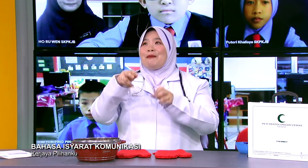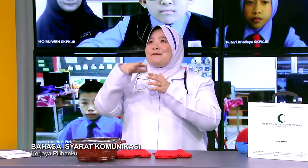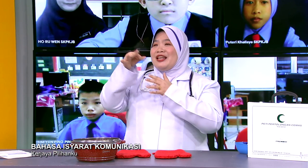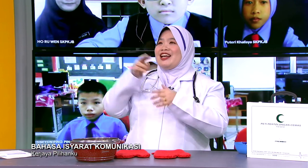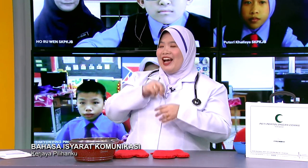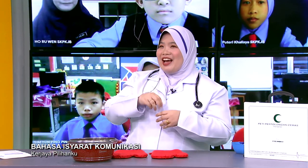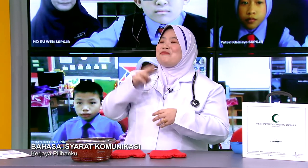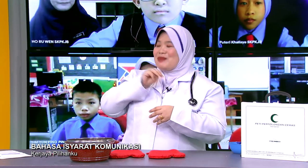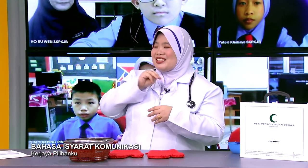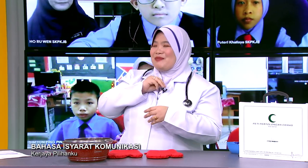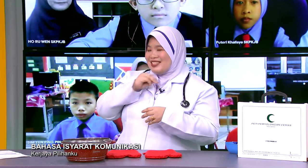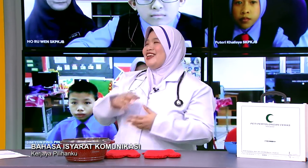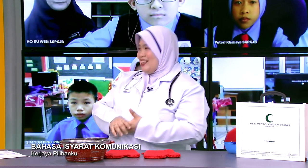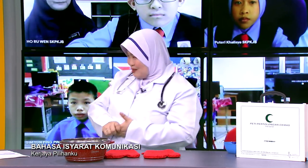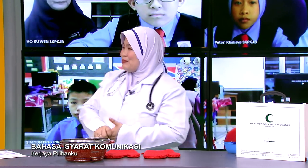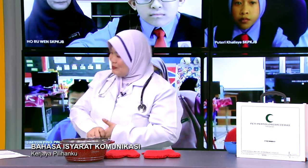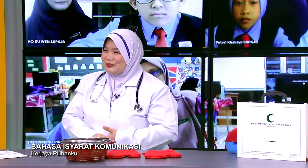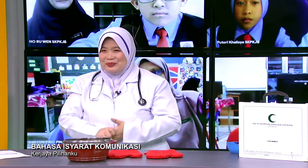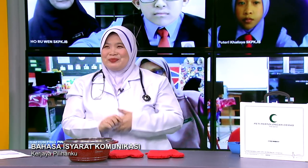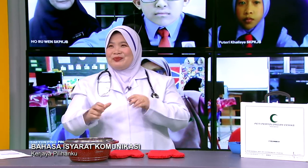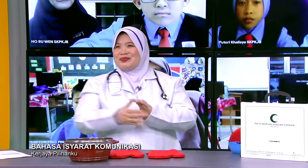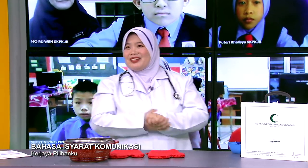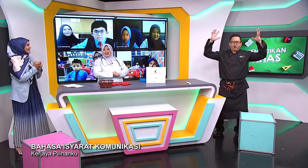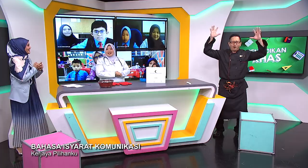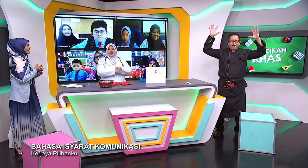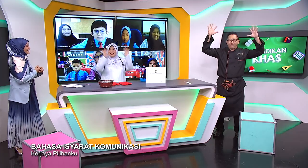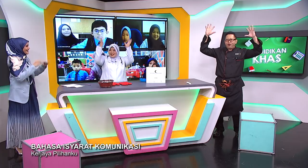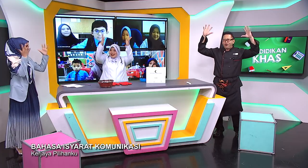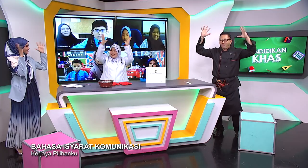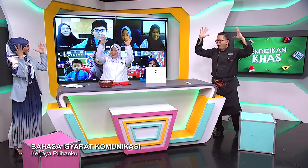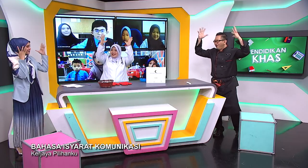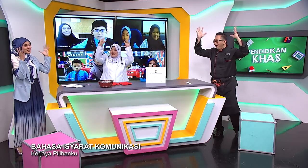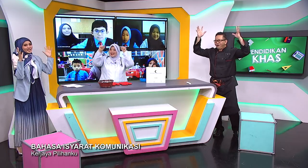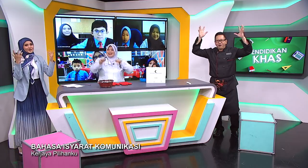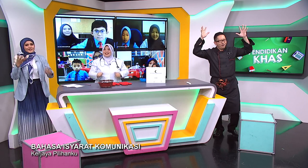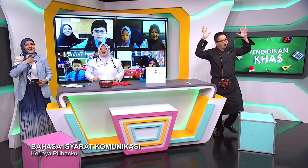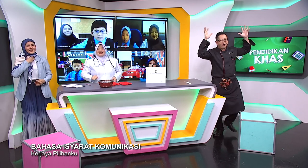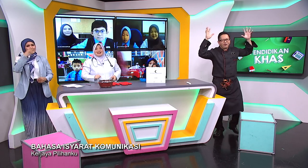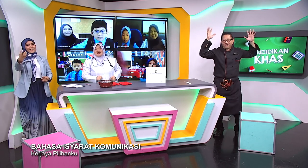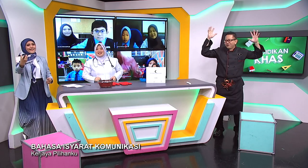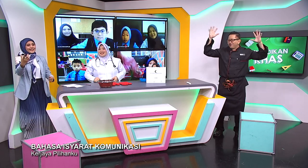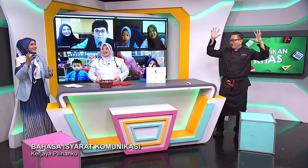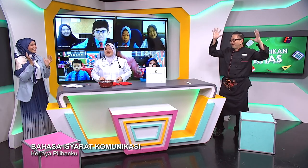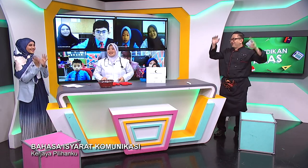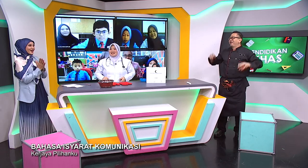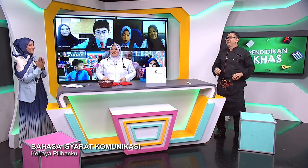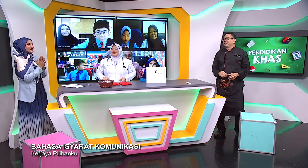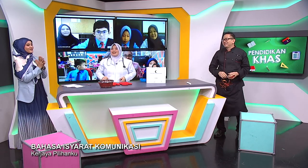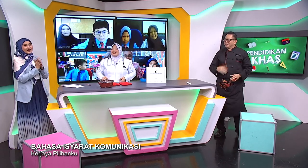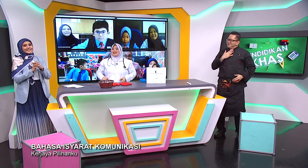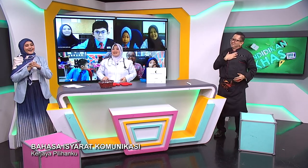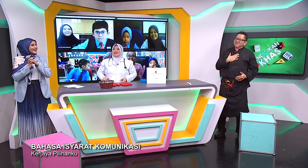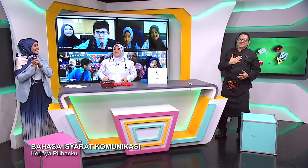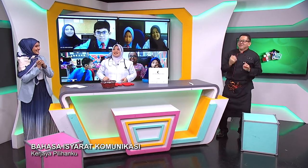pekerjaan pilihan masing-masing. Baik. Wah, Seronok, cikgu. Sangat menarik. Saya tak sabar